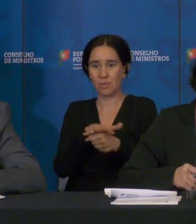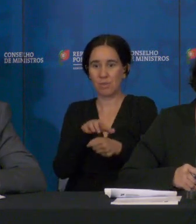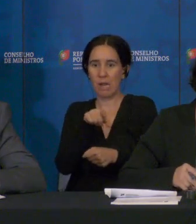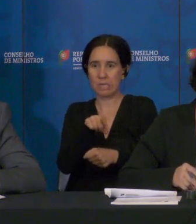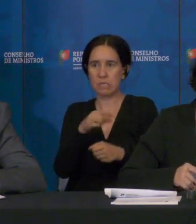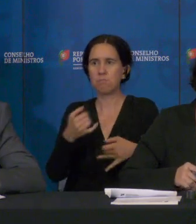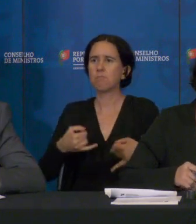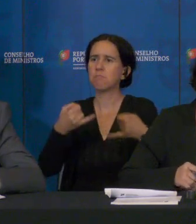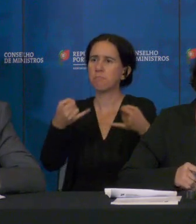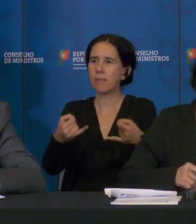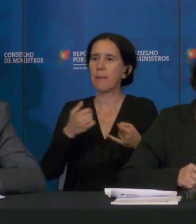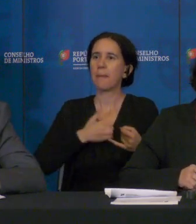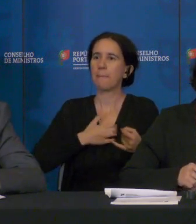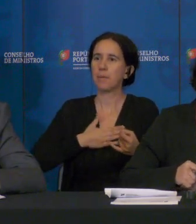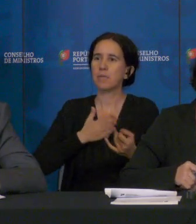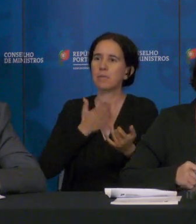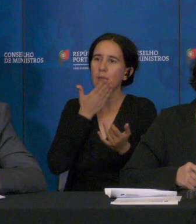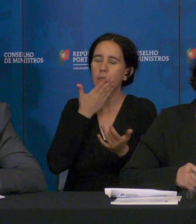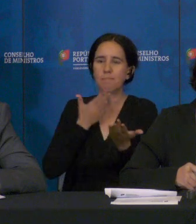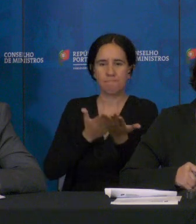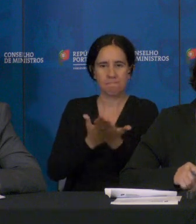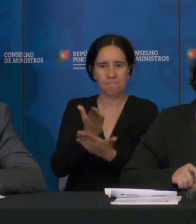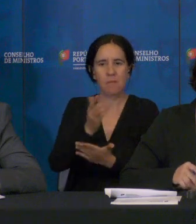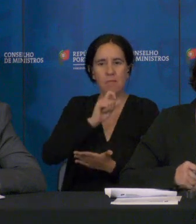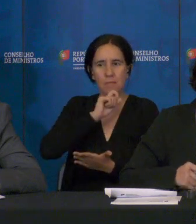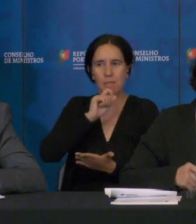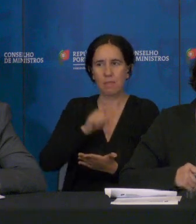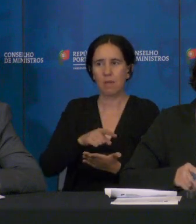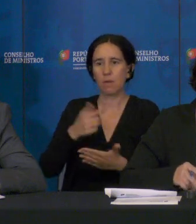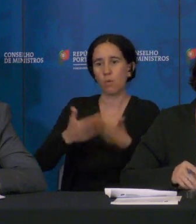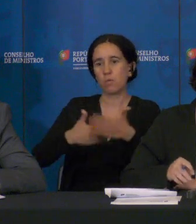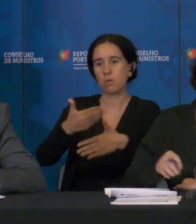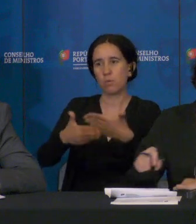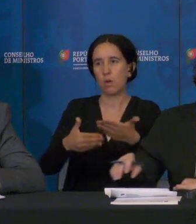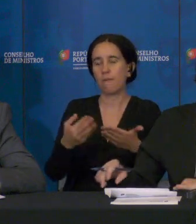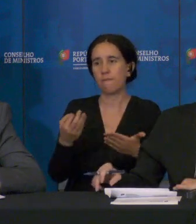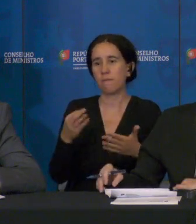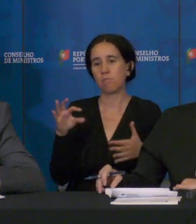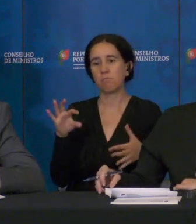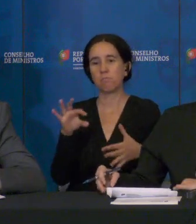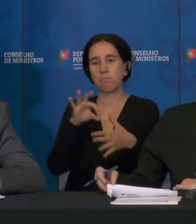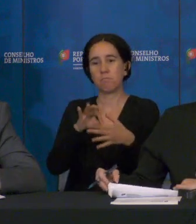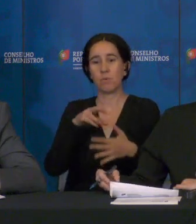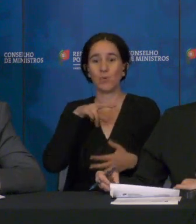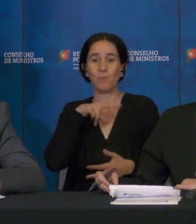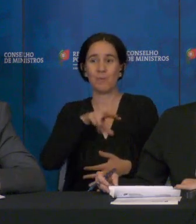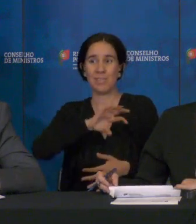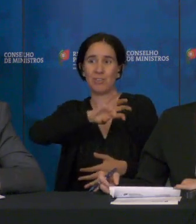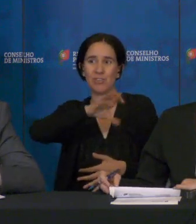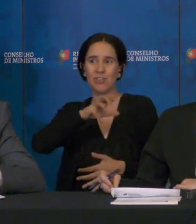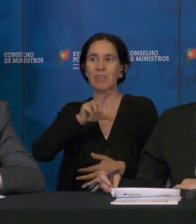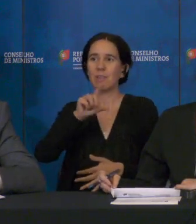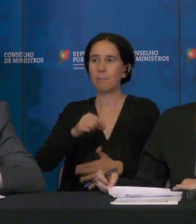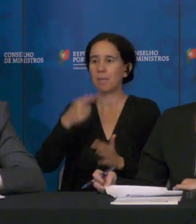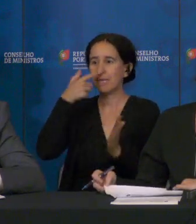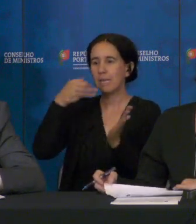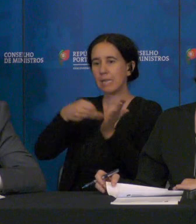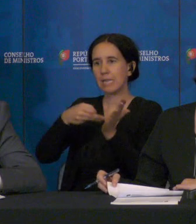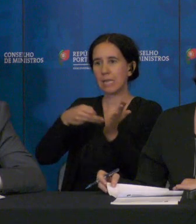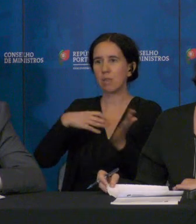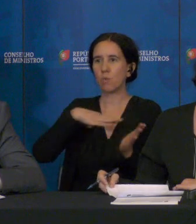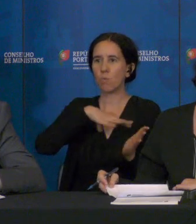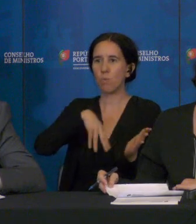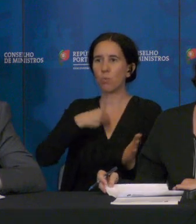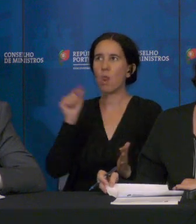situação, a empresa terá condições para continuar a não estar ao serviço do país e também dos clientes que no resto